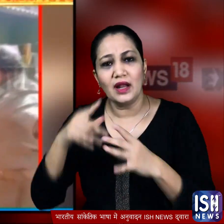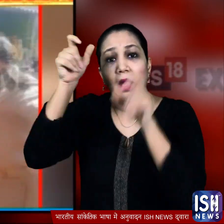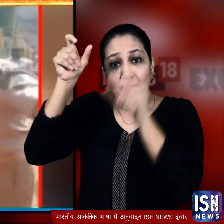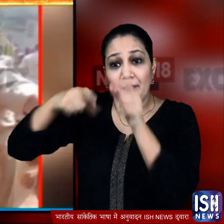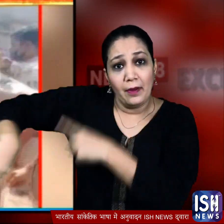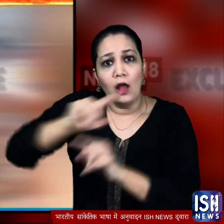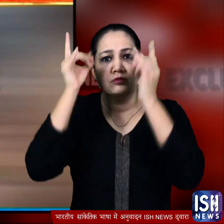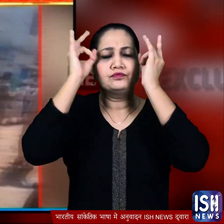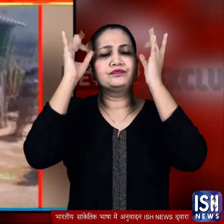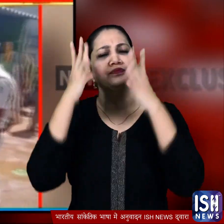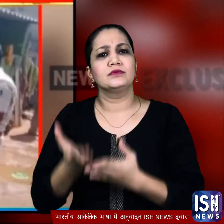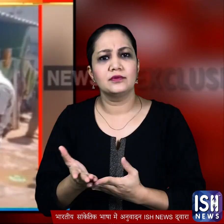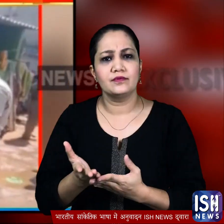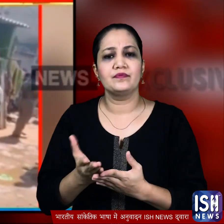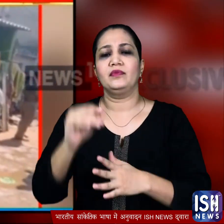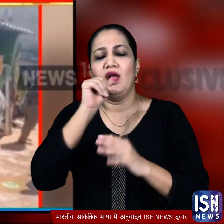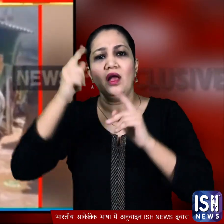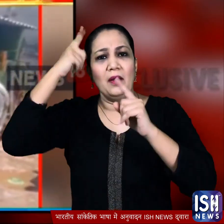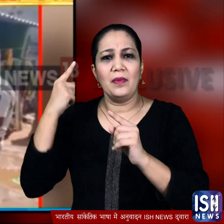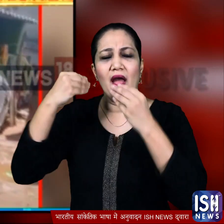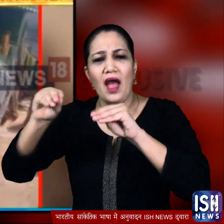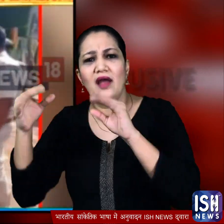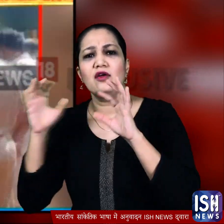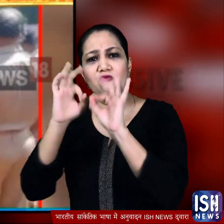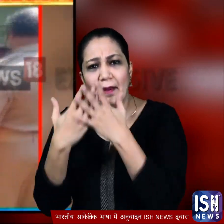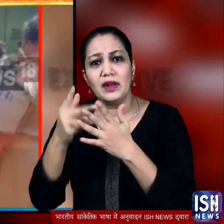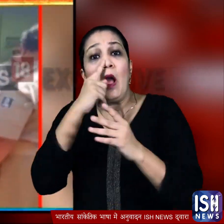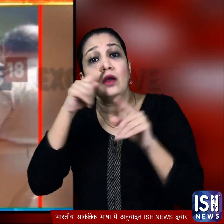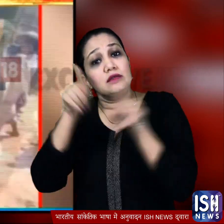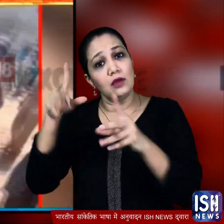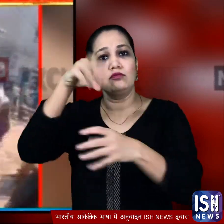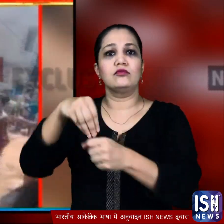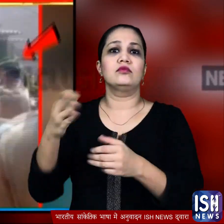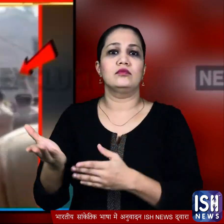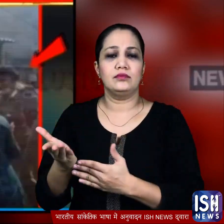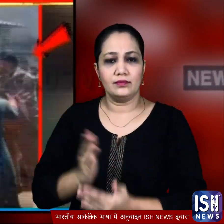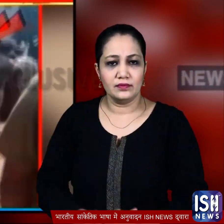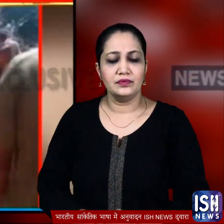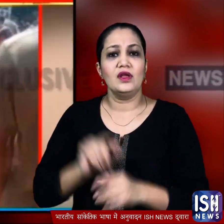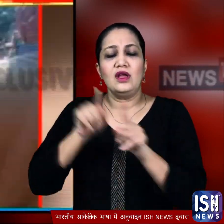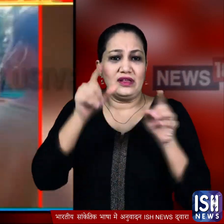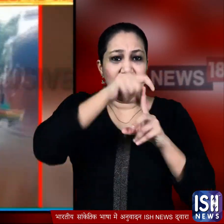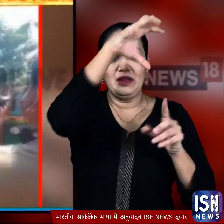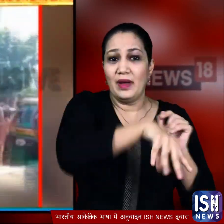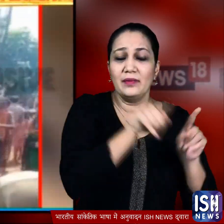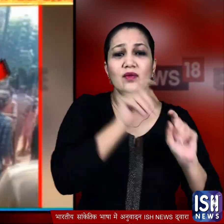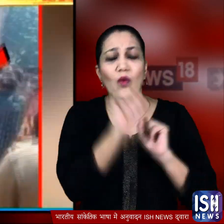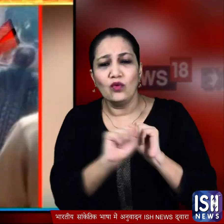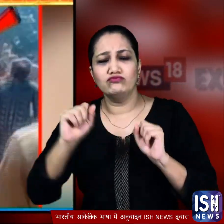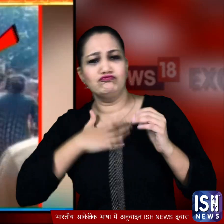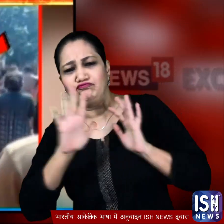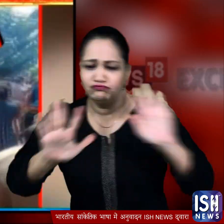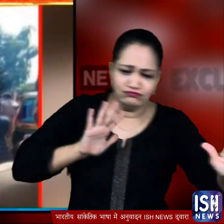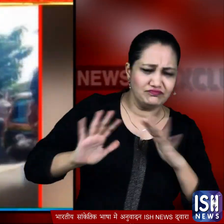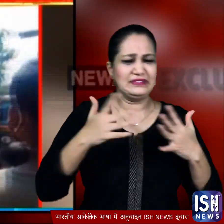वहां रहने वाले लोग भड़क गए। अवैध शराब के कारोबारियों के साथ उनके परिवार की महिलाएं भी तैश में आ गईं। उन्होंने आबकारी विभाग के कर्मचारियों के